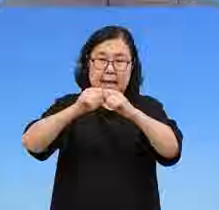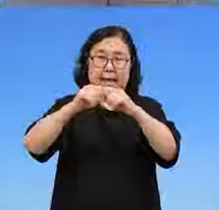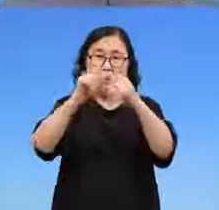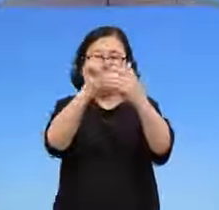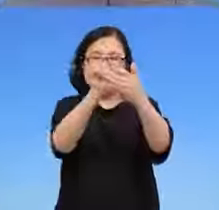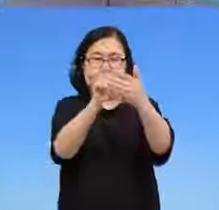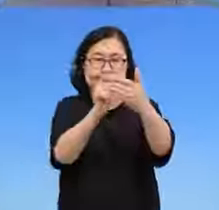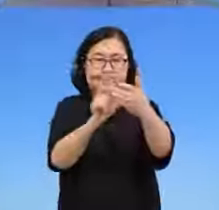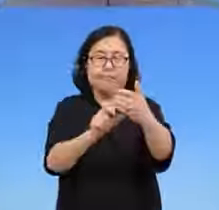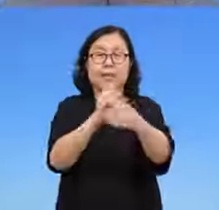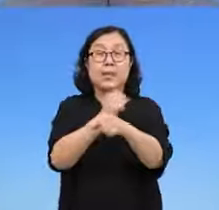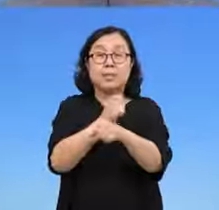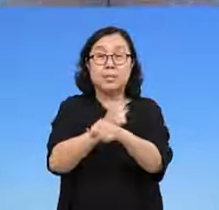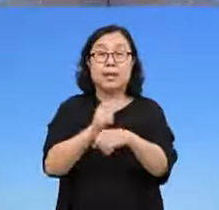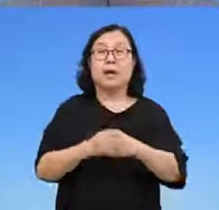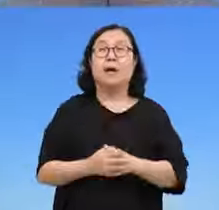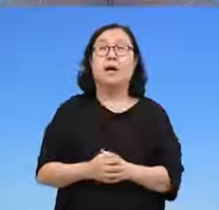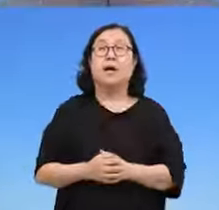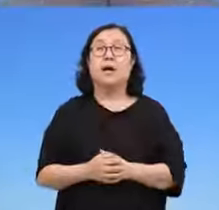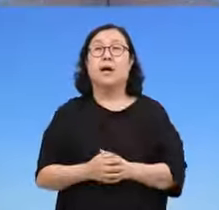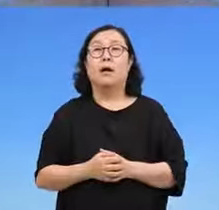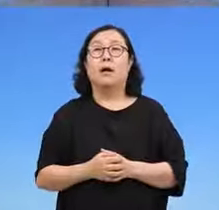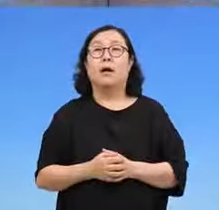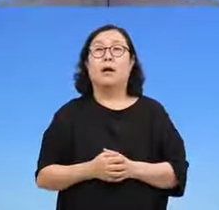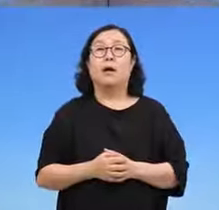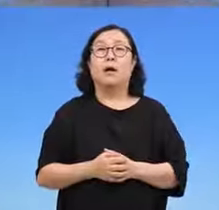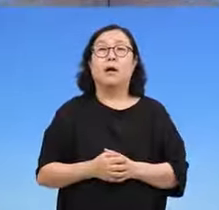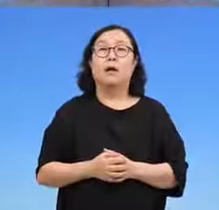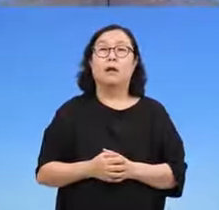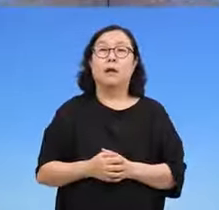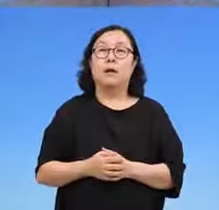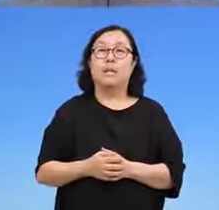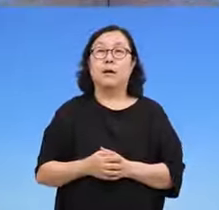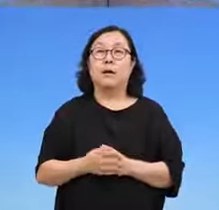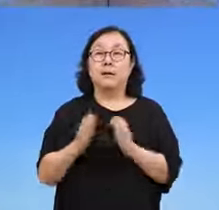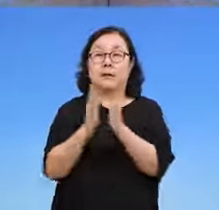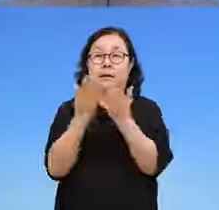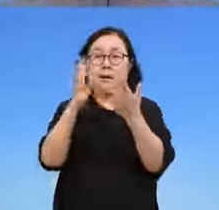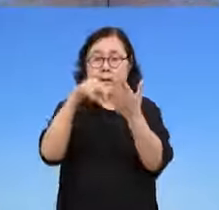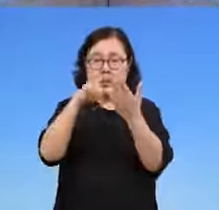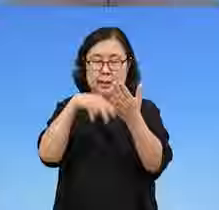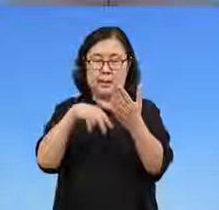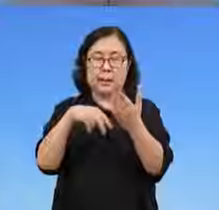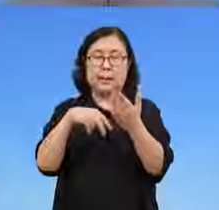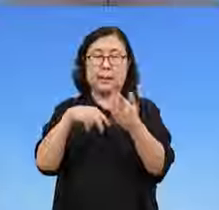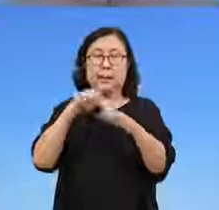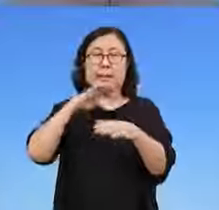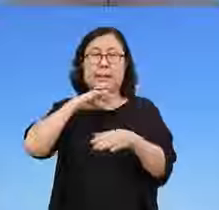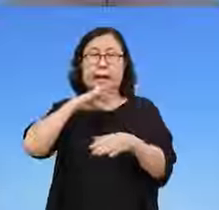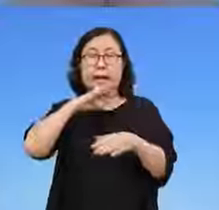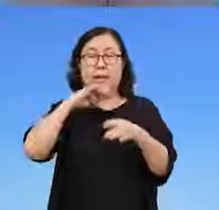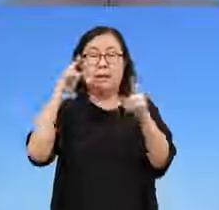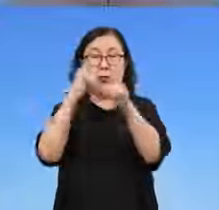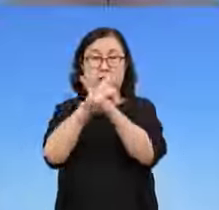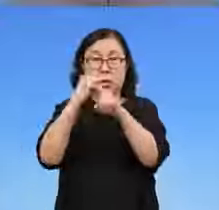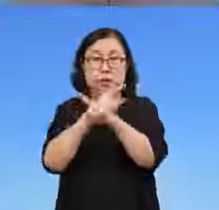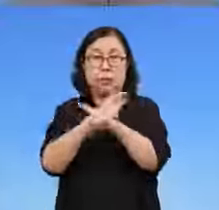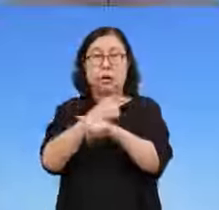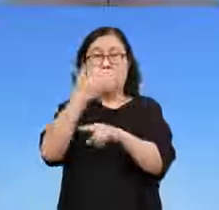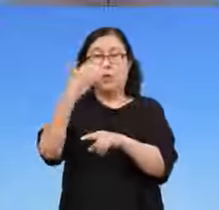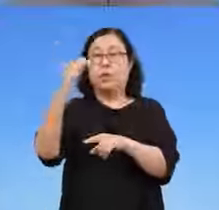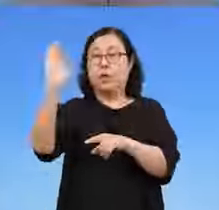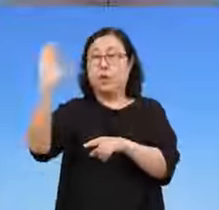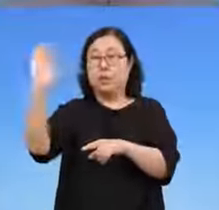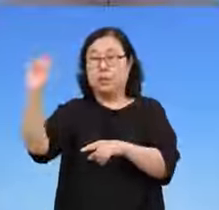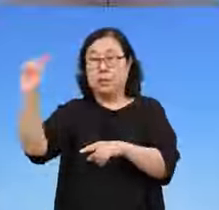했습니다. 그리고 또 중요한 것 하나, 독자 연령층을 수정했습니다. 이게 예를 들면요, 맨